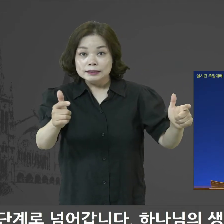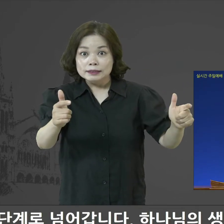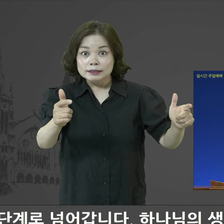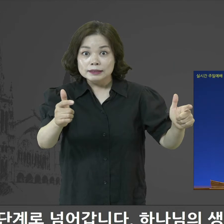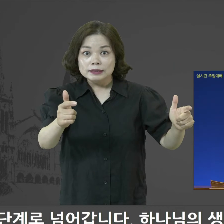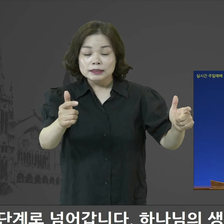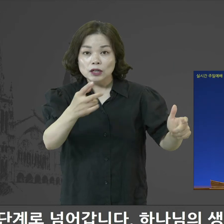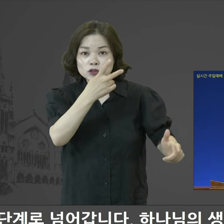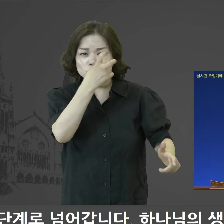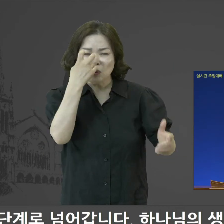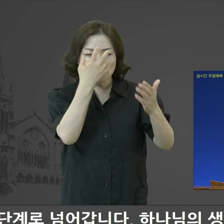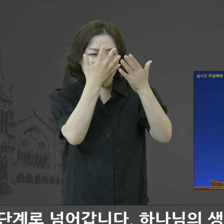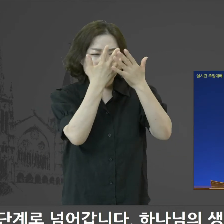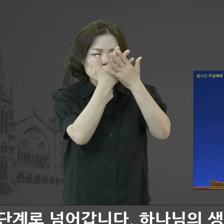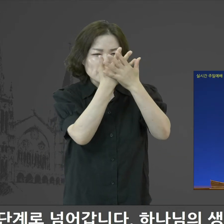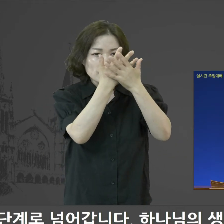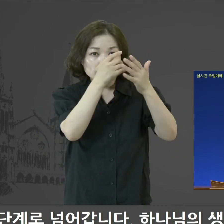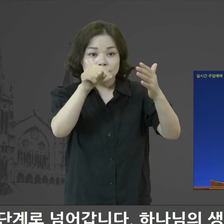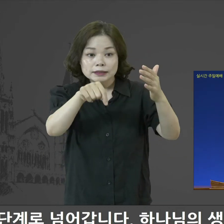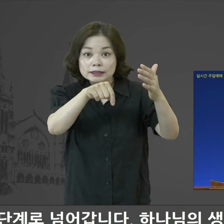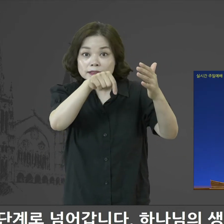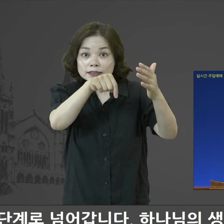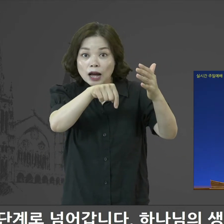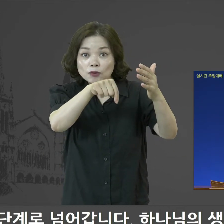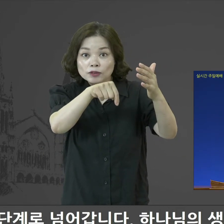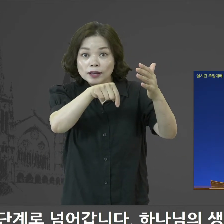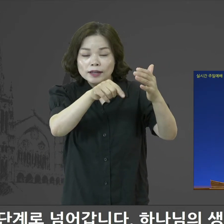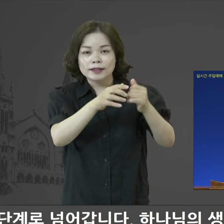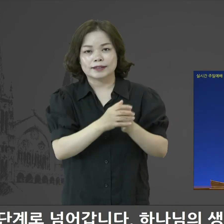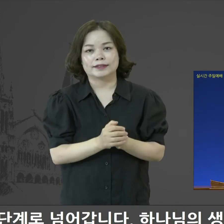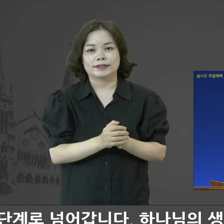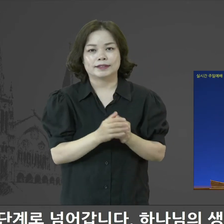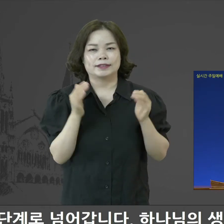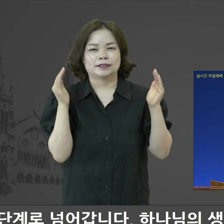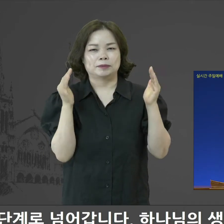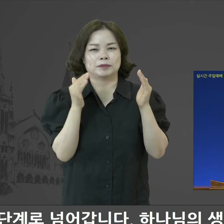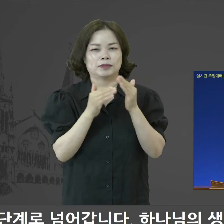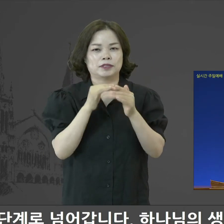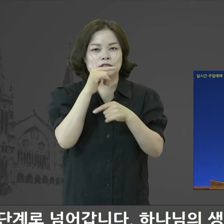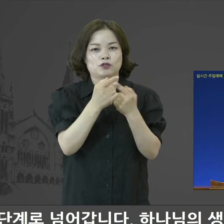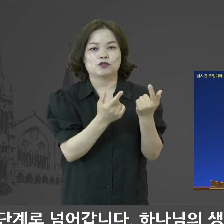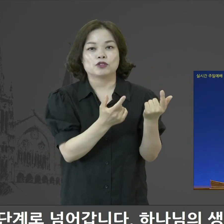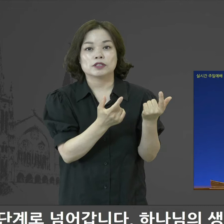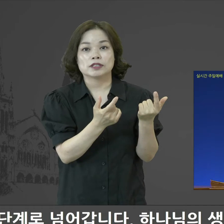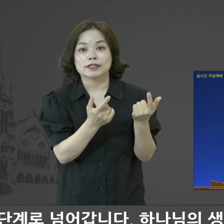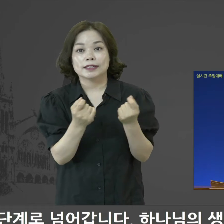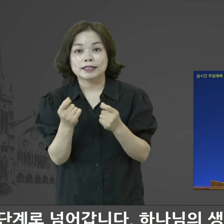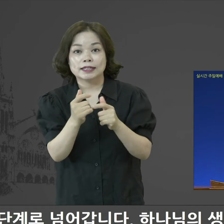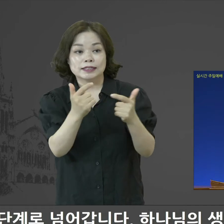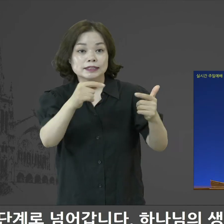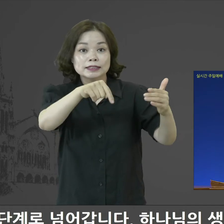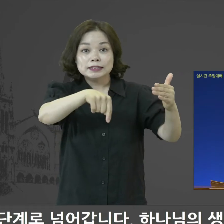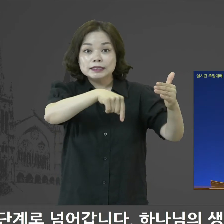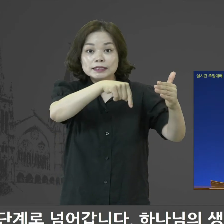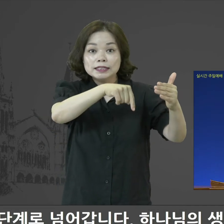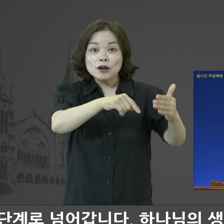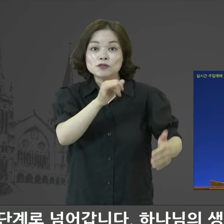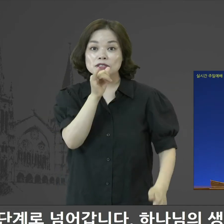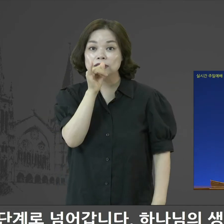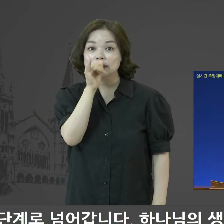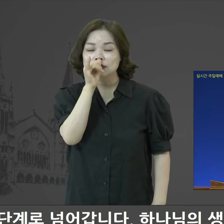그들은 총명이 어두워지고 그들 가운데 있죠. 이 부분 한번 좀 집중해서 읽으십시다. 시작. 그들 가운데